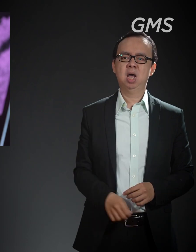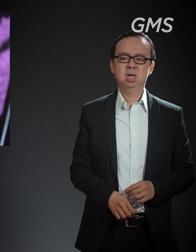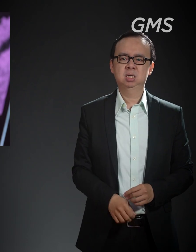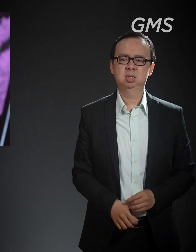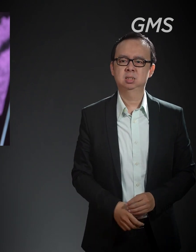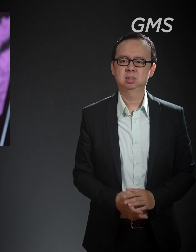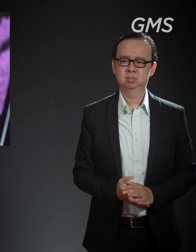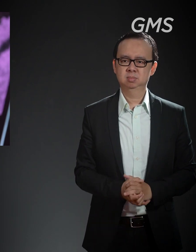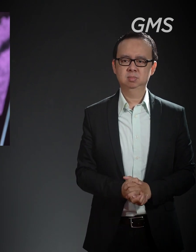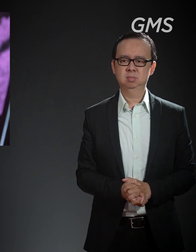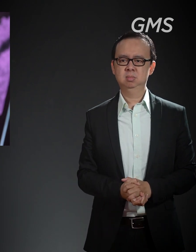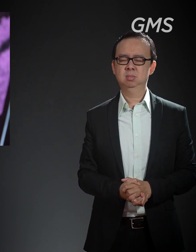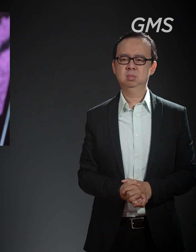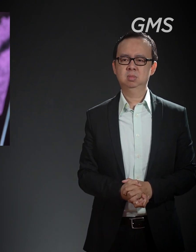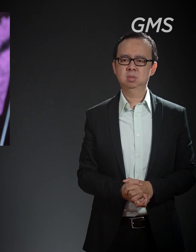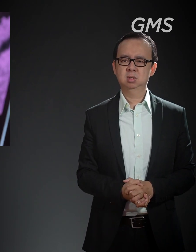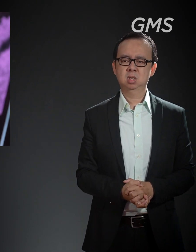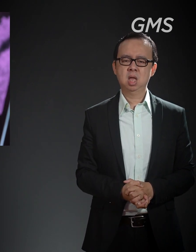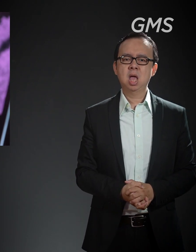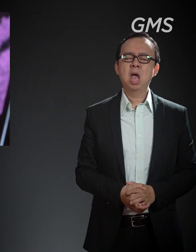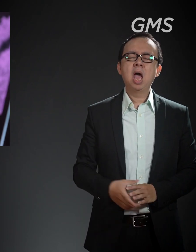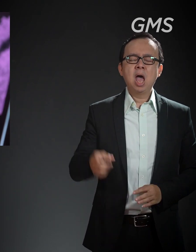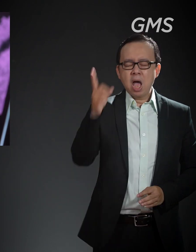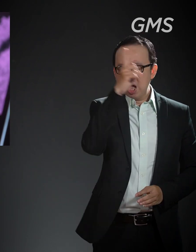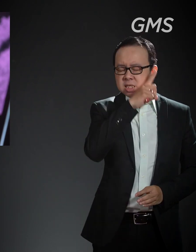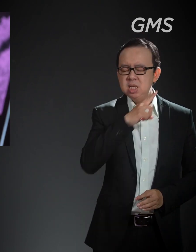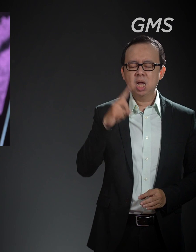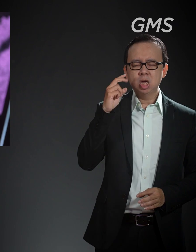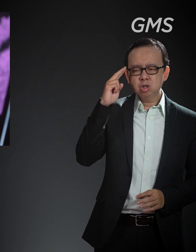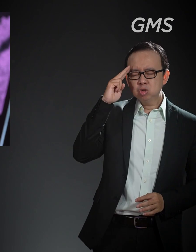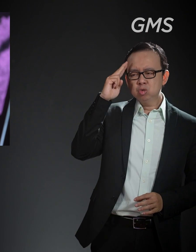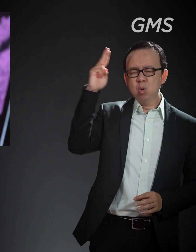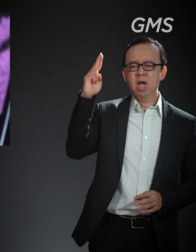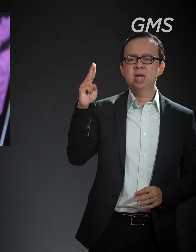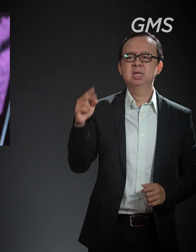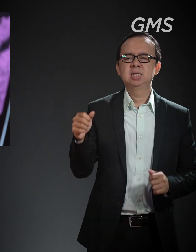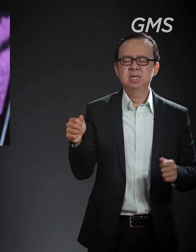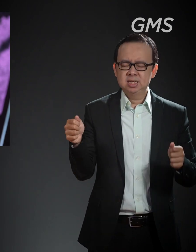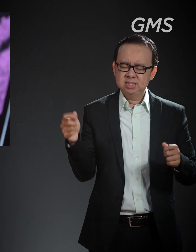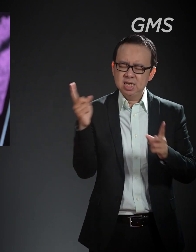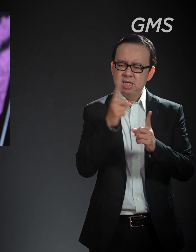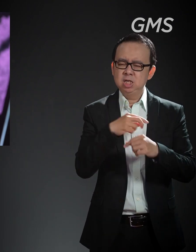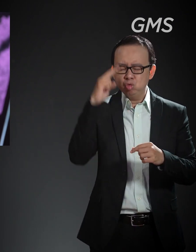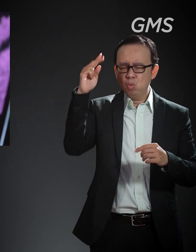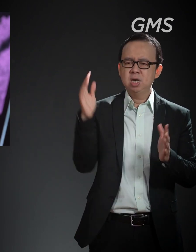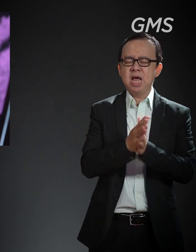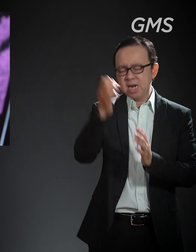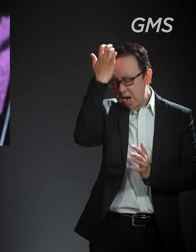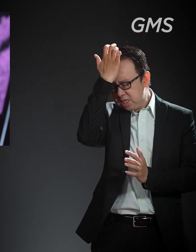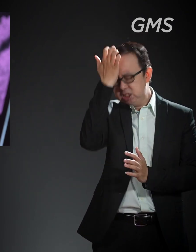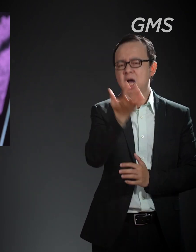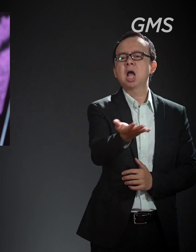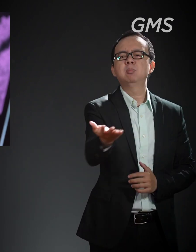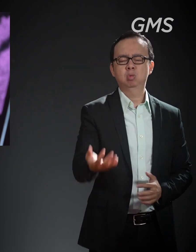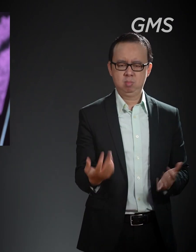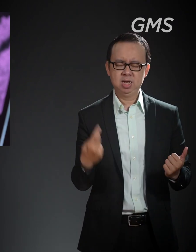situ. Tapi yang ada adalah Yesus Kristus sebagai Tuhan dan Raja kita. Mari kita minum bersama-sama di dalam nama Tuhan Yesus